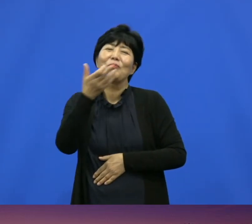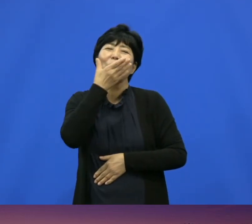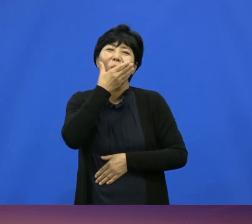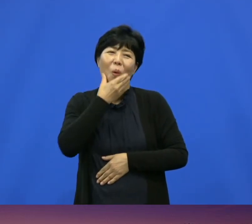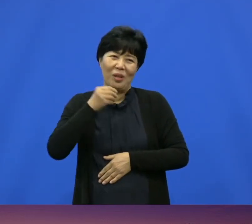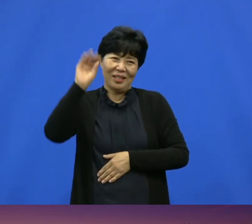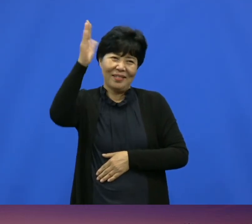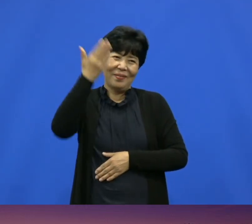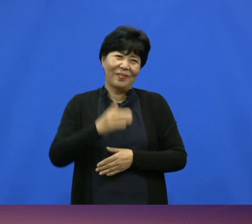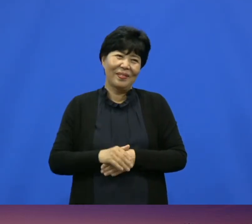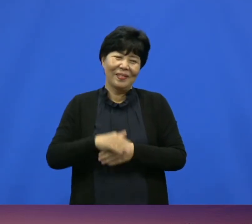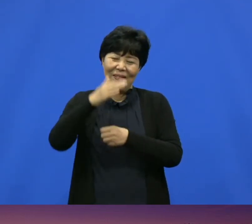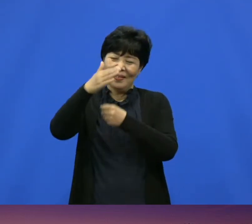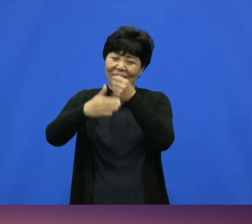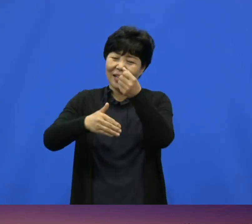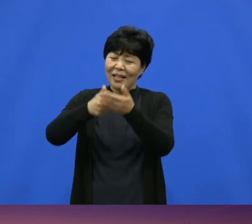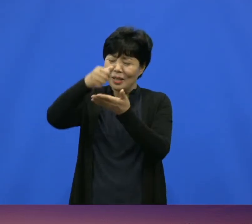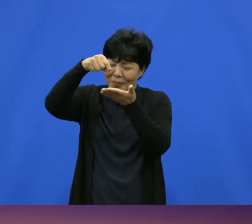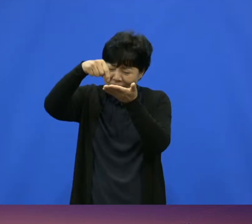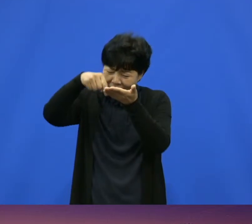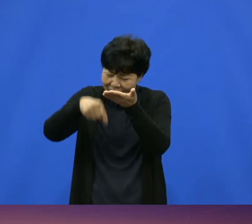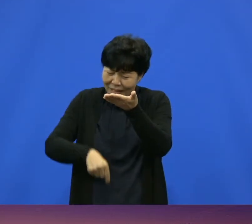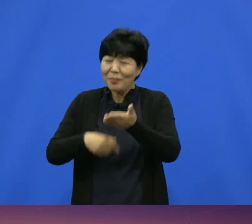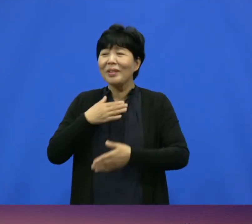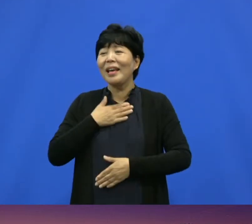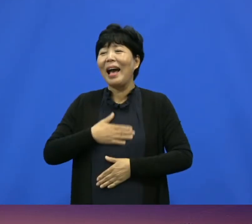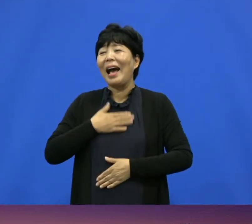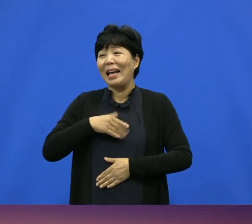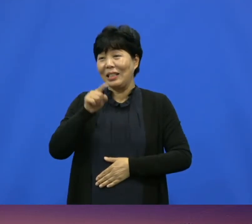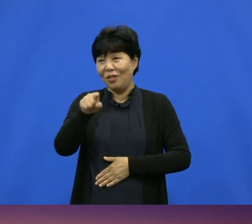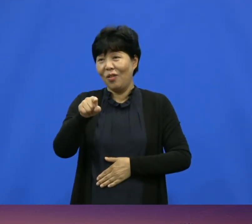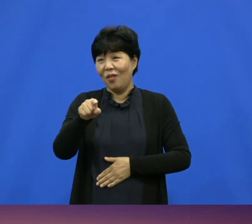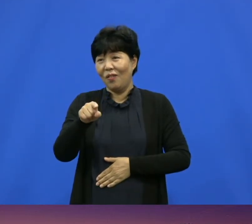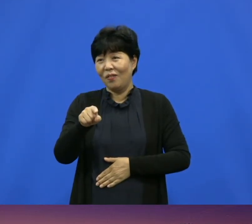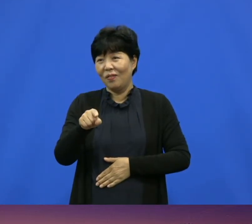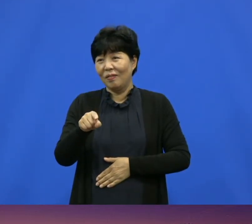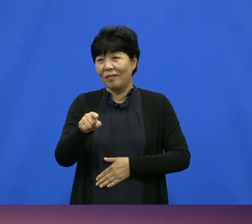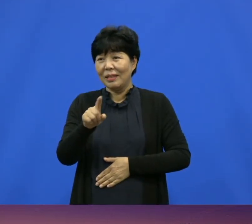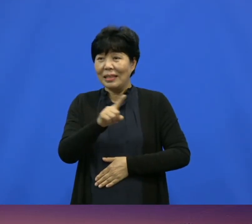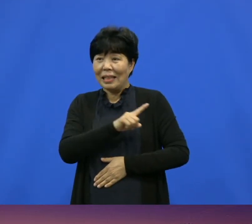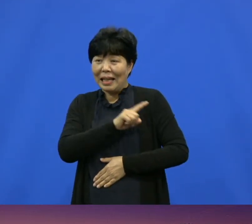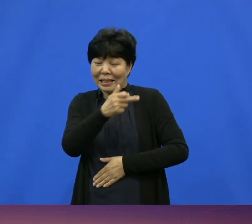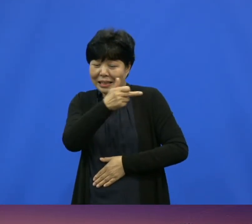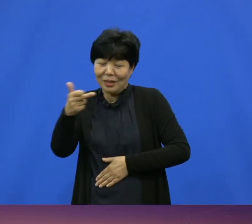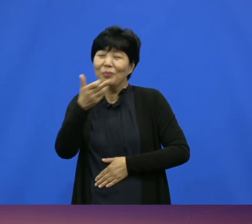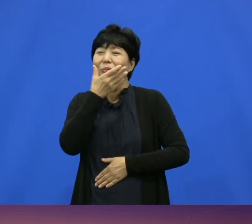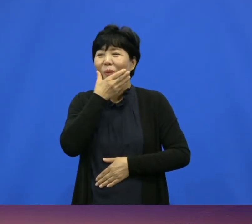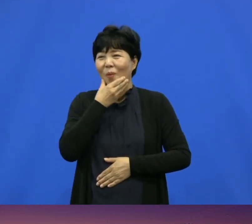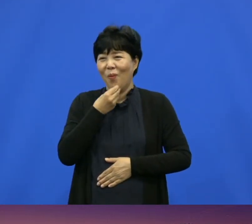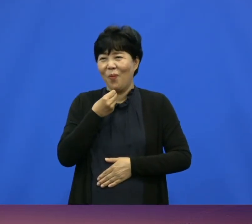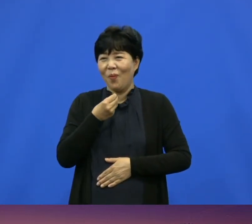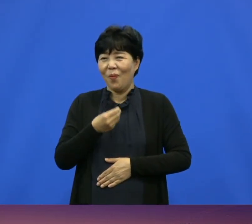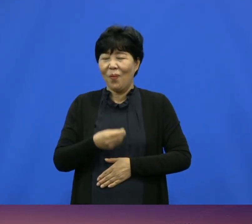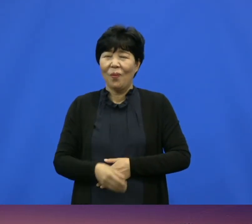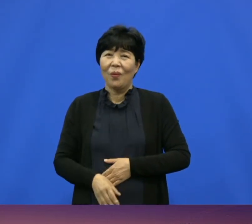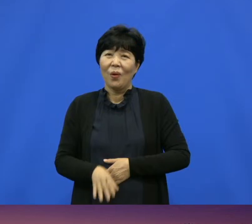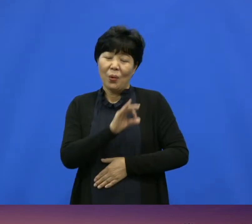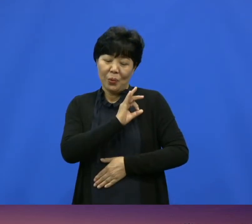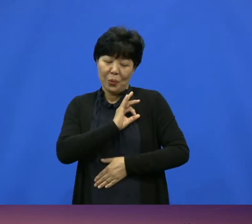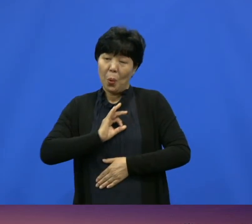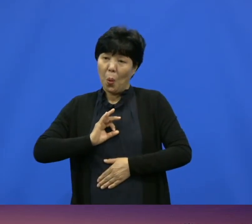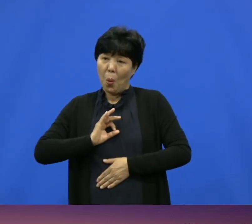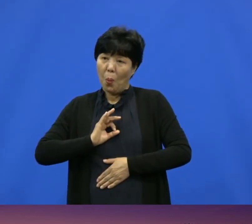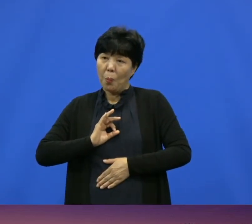알아가는 것보다 하나님과 더 가까워지는 것보다 더 큰 복이 우리에게 없다는 것입니다. 여러분 욥을 보세요. 욥도 그